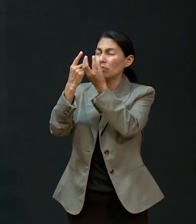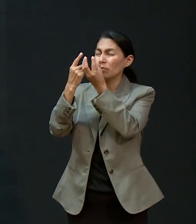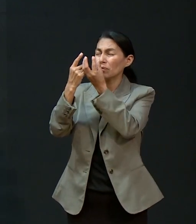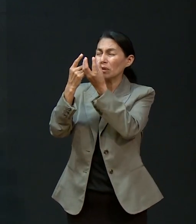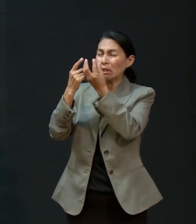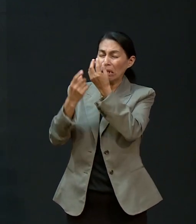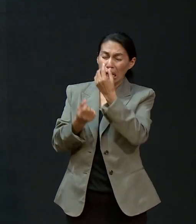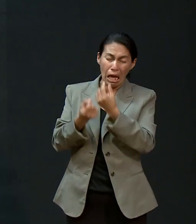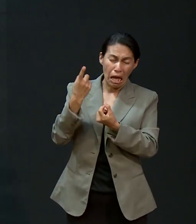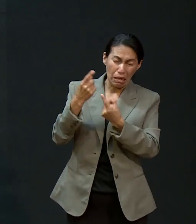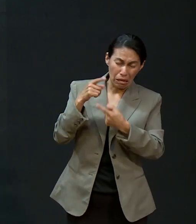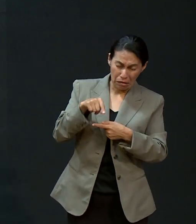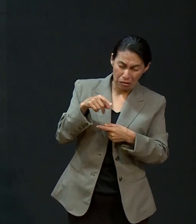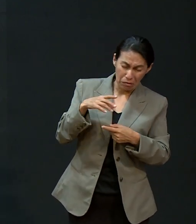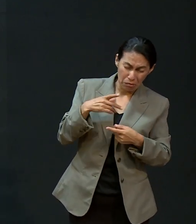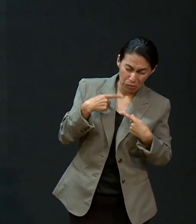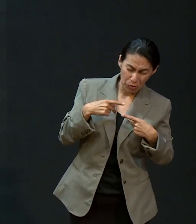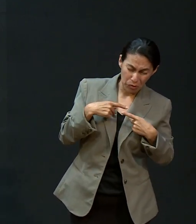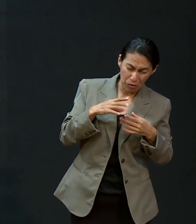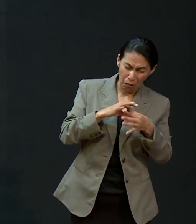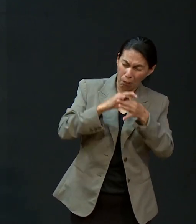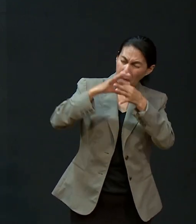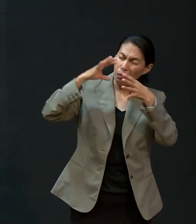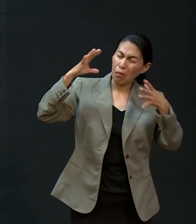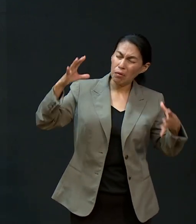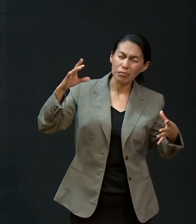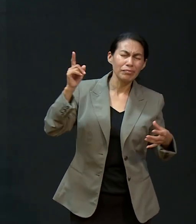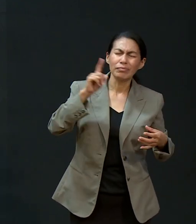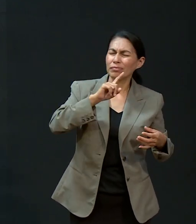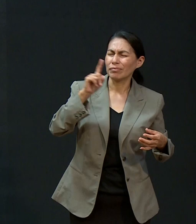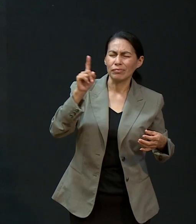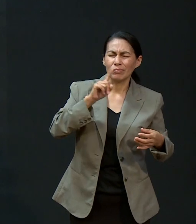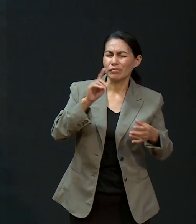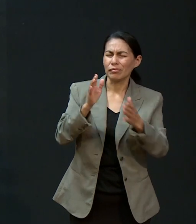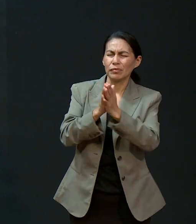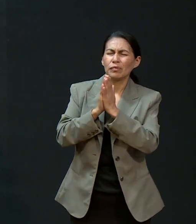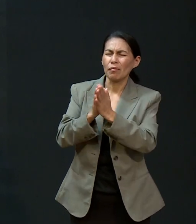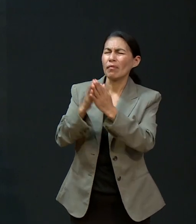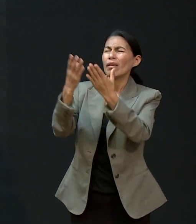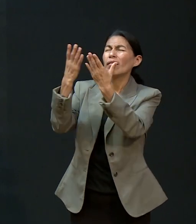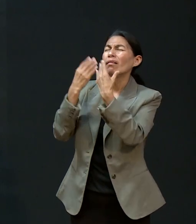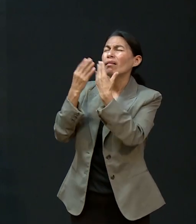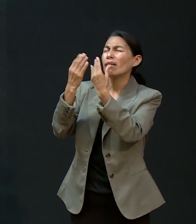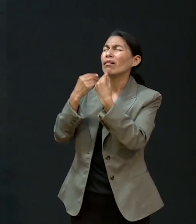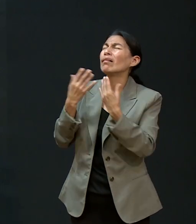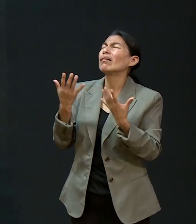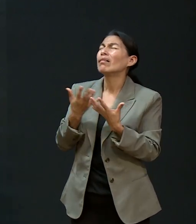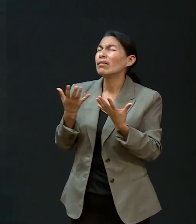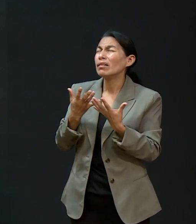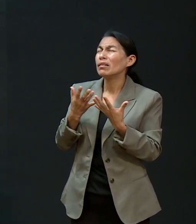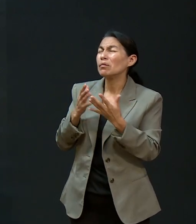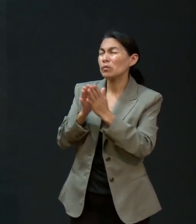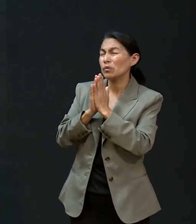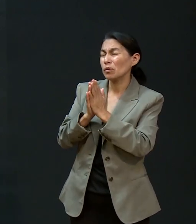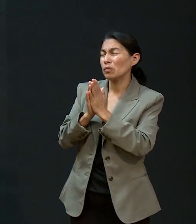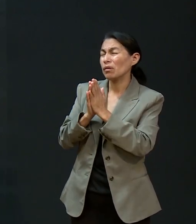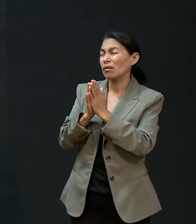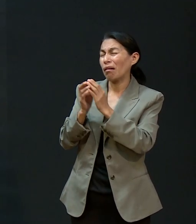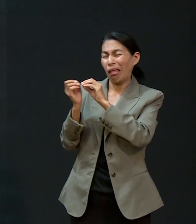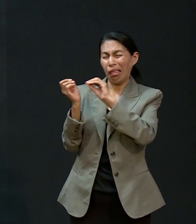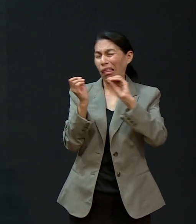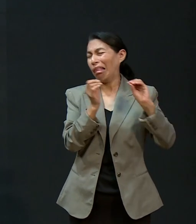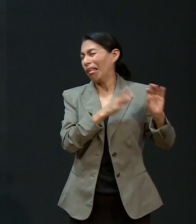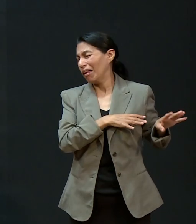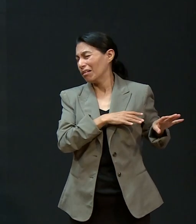ese día. Que nadie de aquí se aparte de tus caminos. Señor, instruyenos en lo que debemos de hacer.